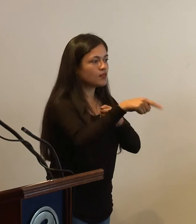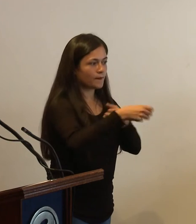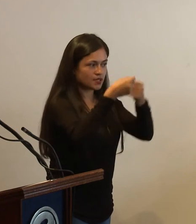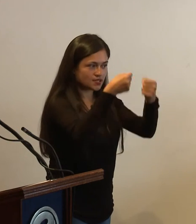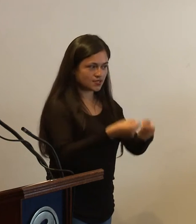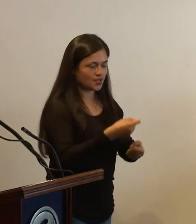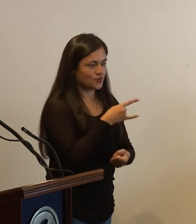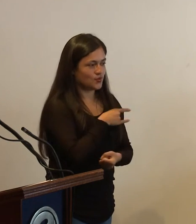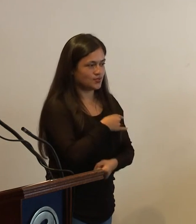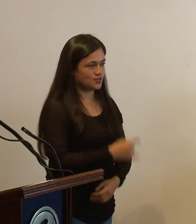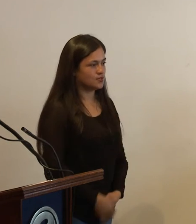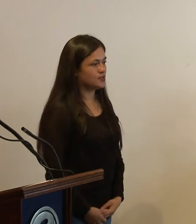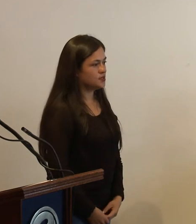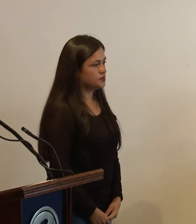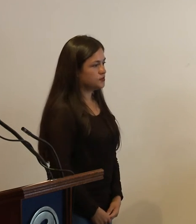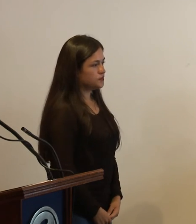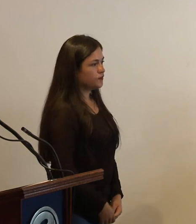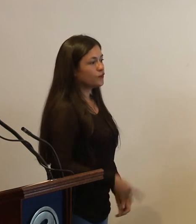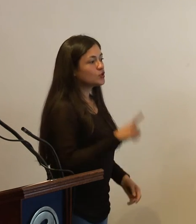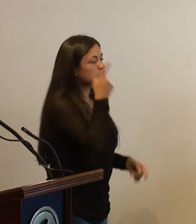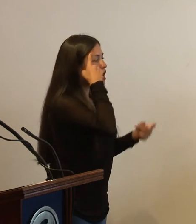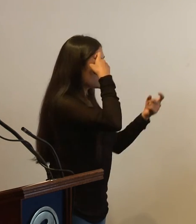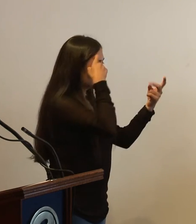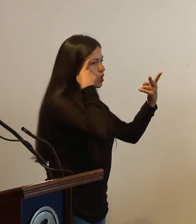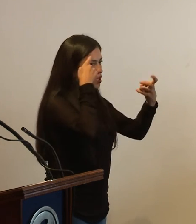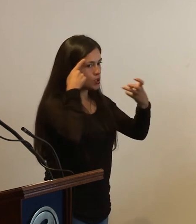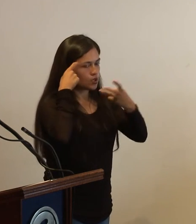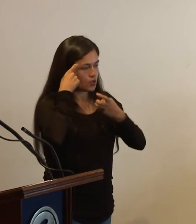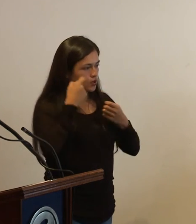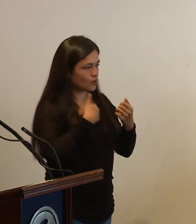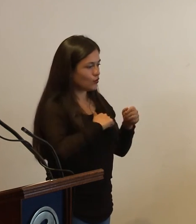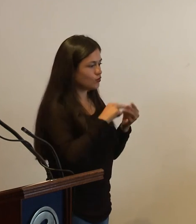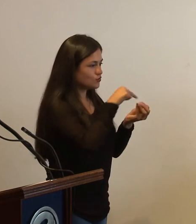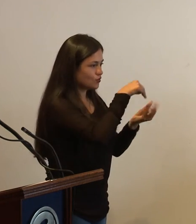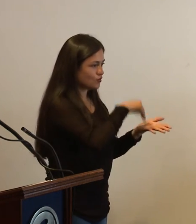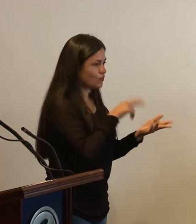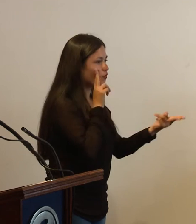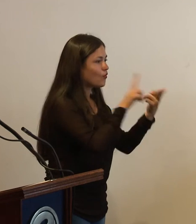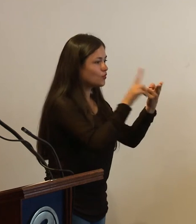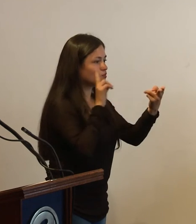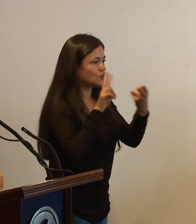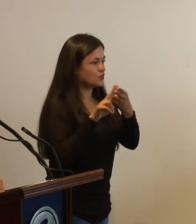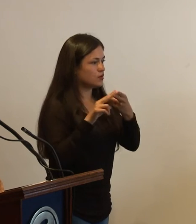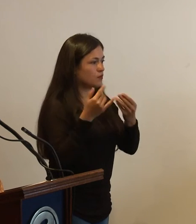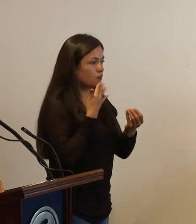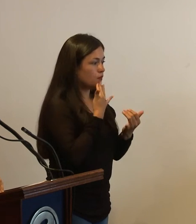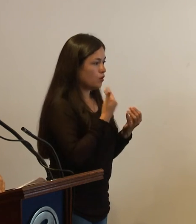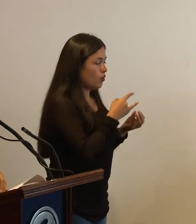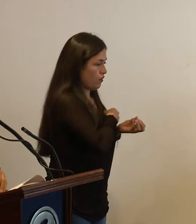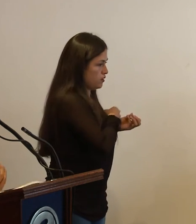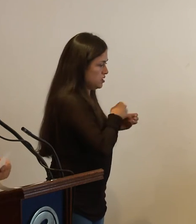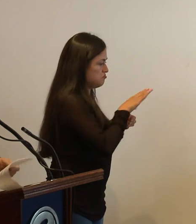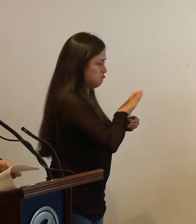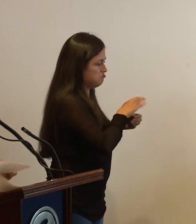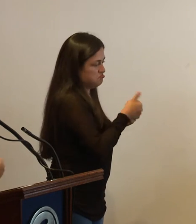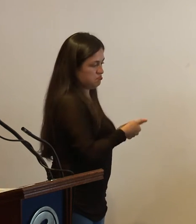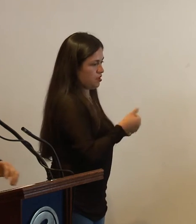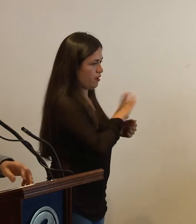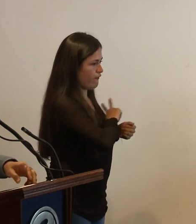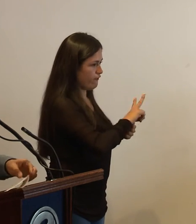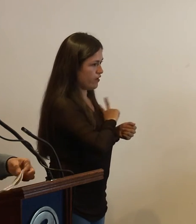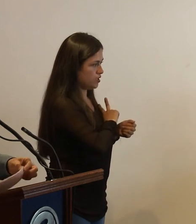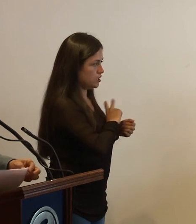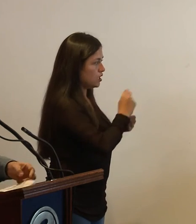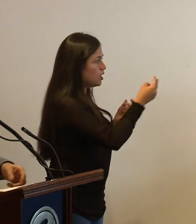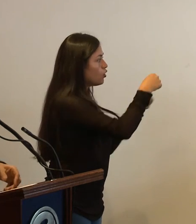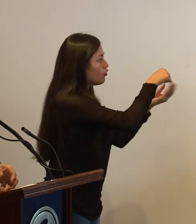dentro de los retos que tenemos desde el contexto académico como grupos de educación popular. Bueno, yo